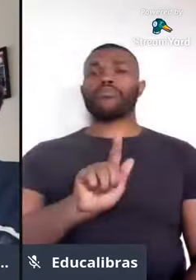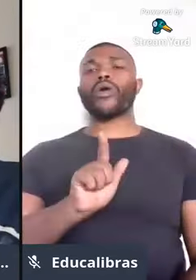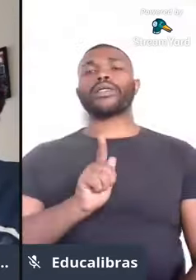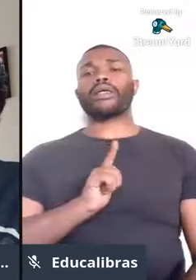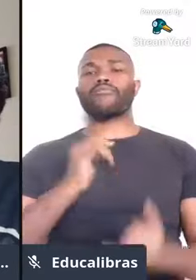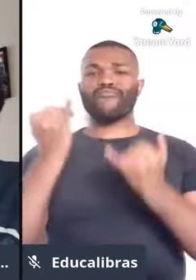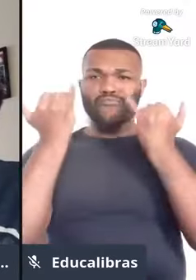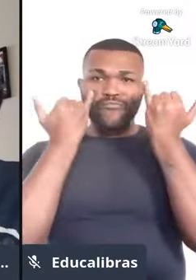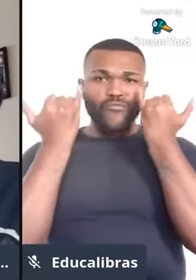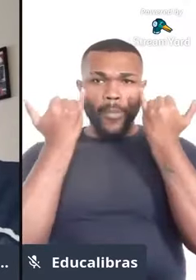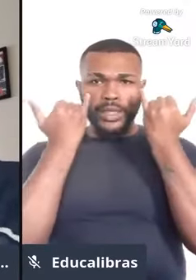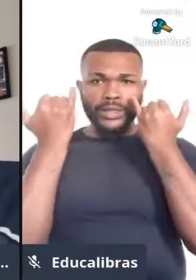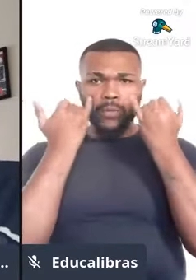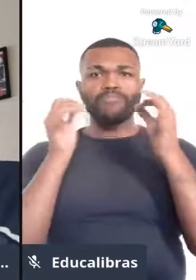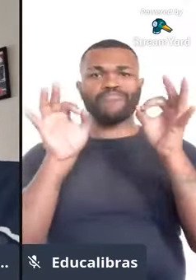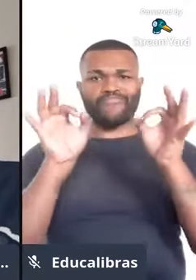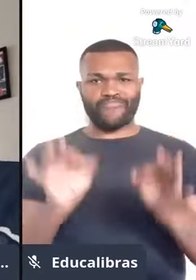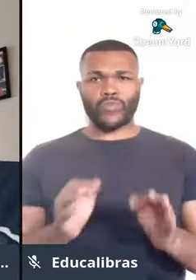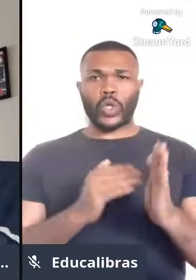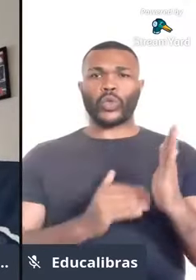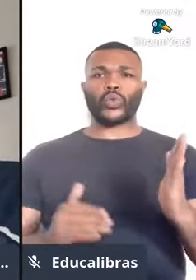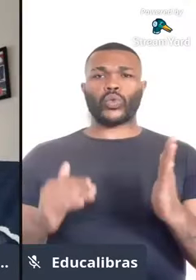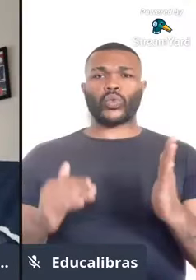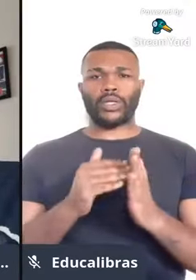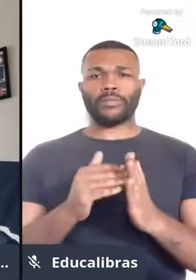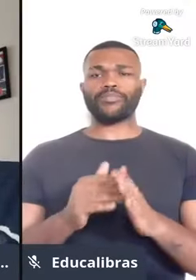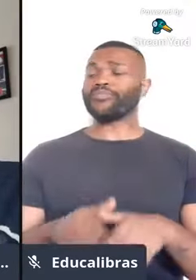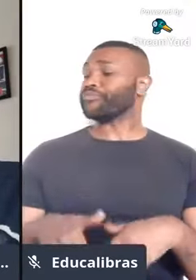E me diz uma coisa, do tempo